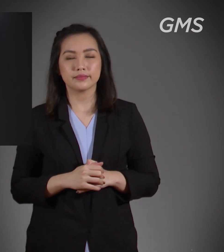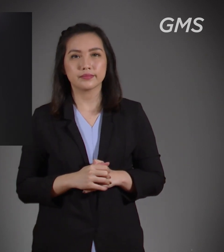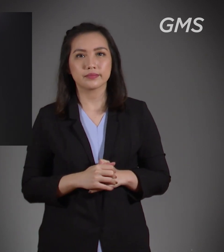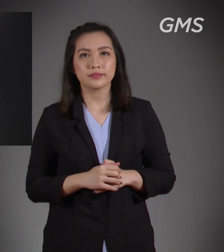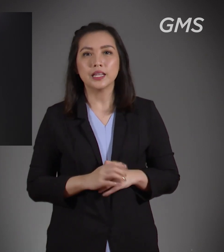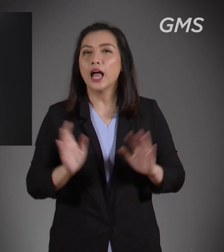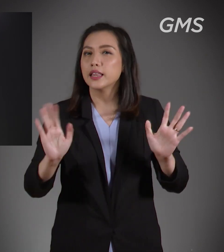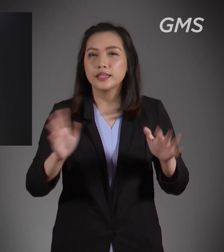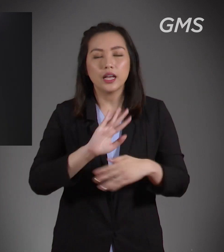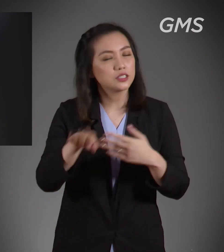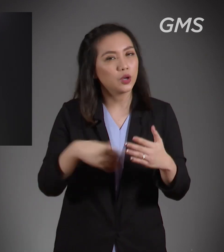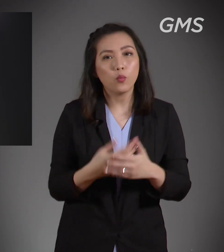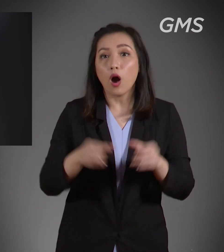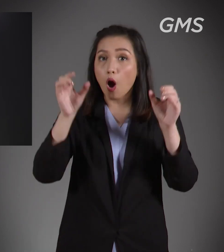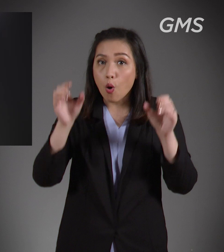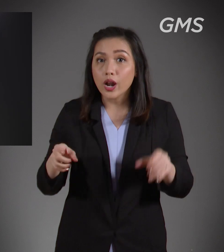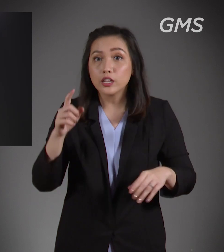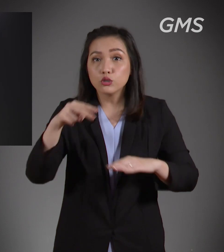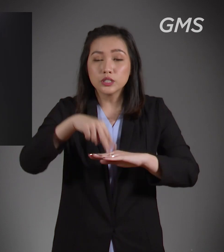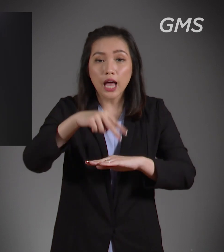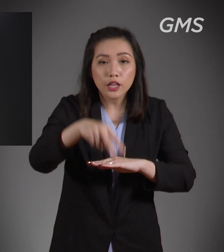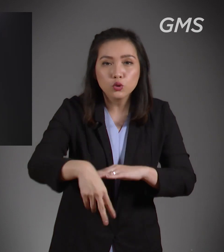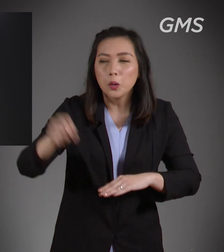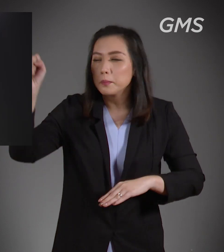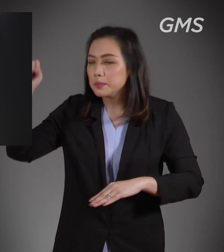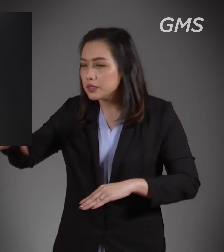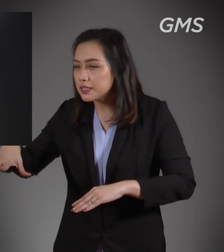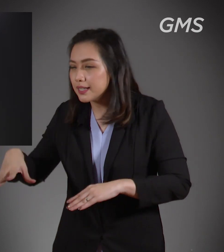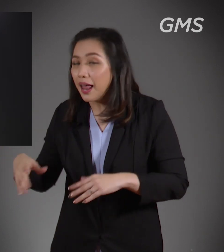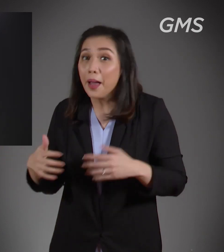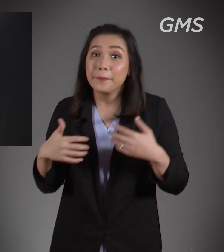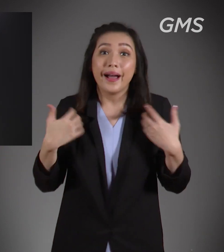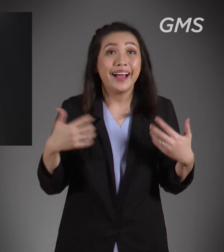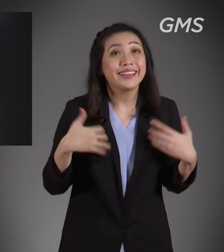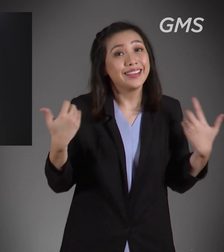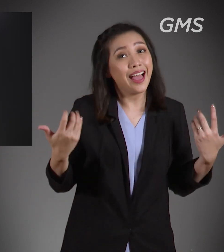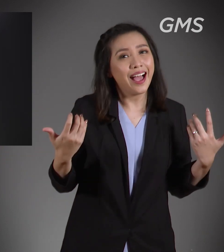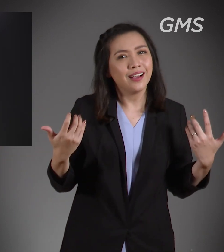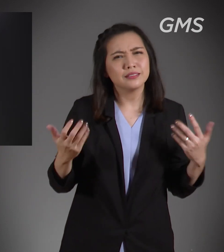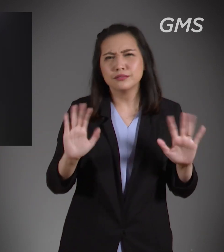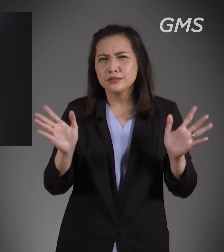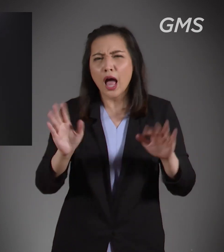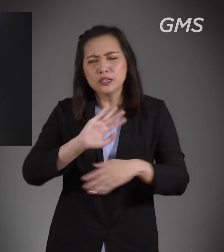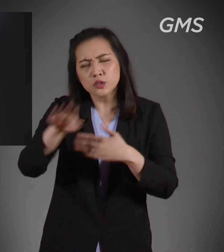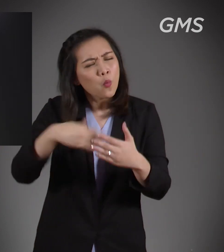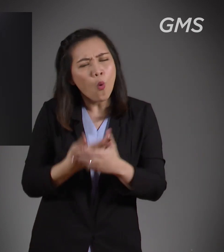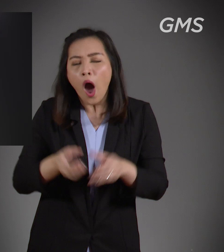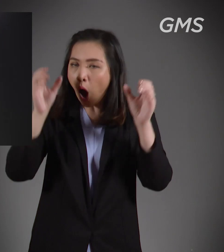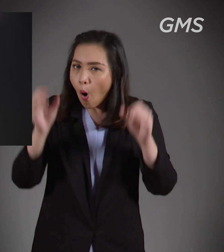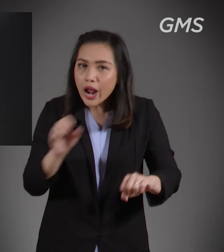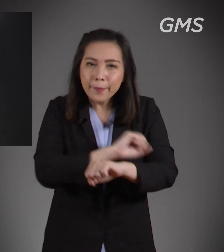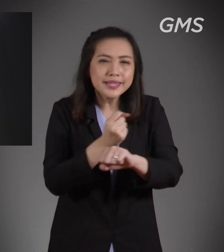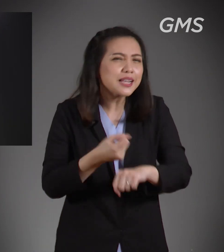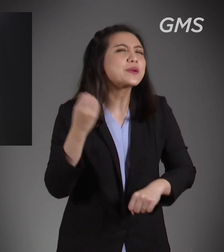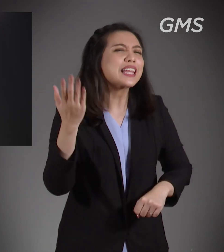Gak semua orang itu jatuh miskin, itu bahagia, berbahagialah orang yang miskin di hadapan Allah. Gak semua orang yang